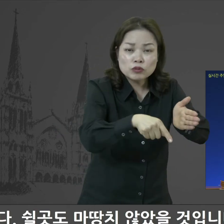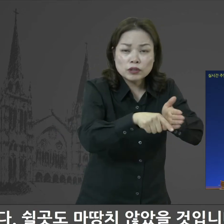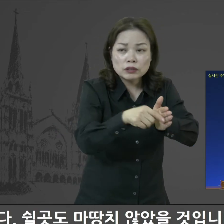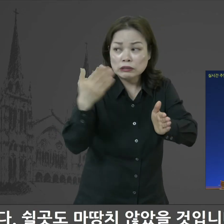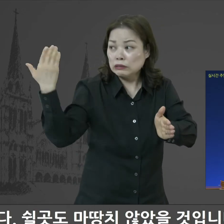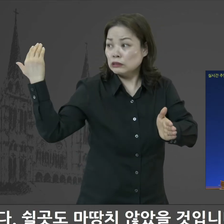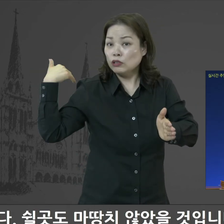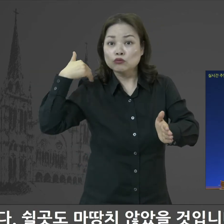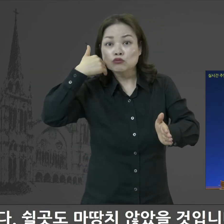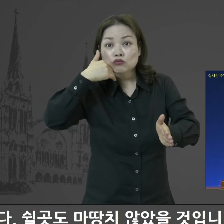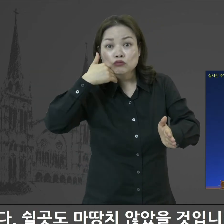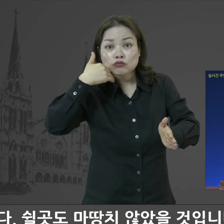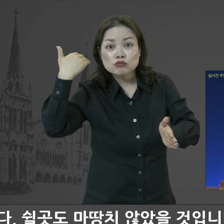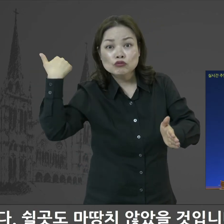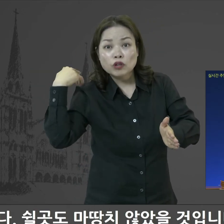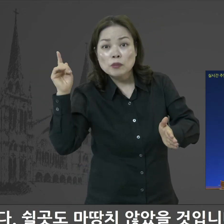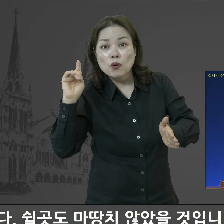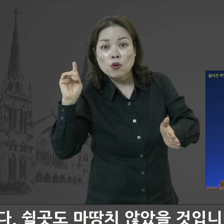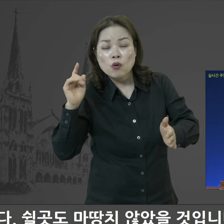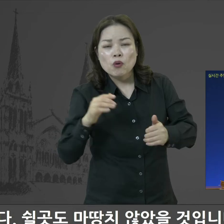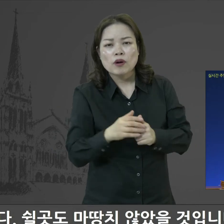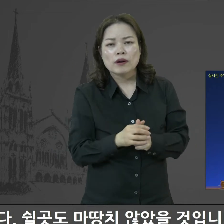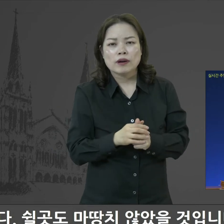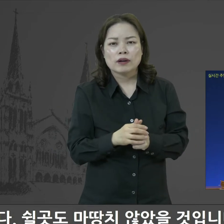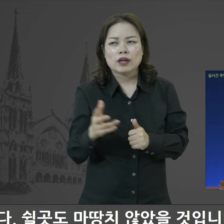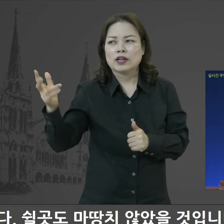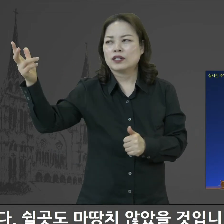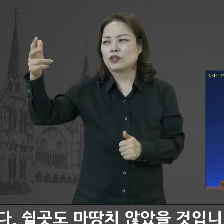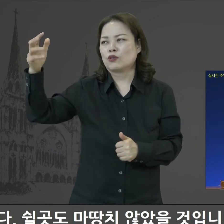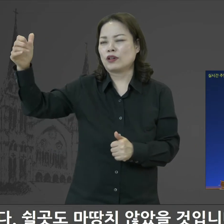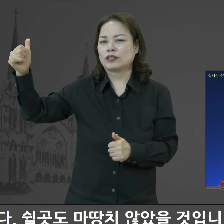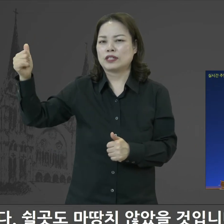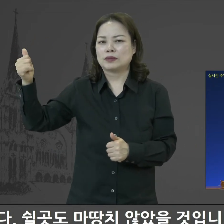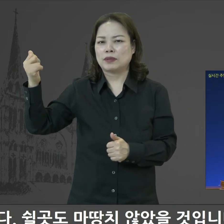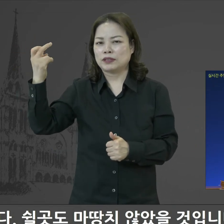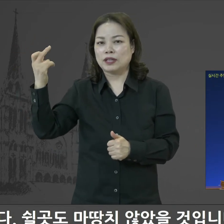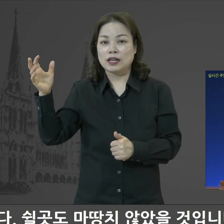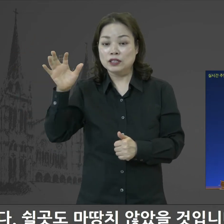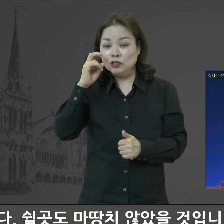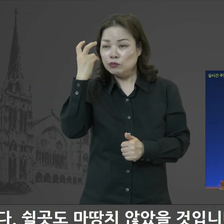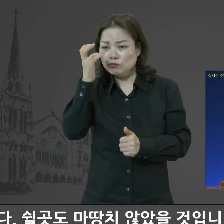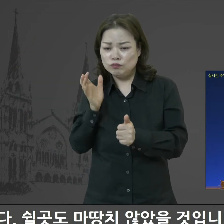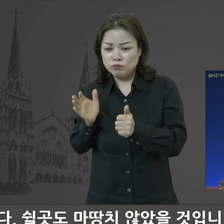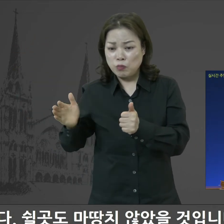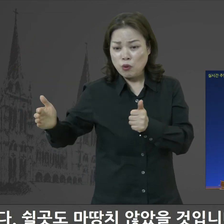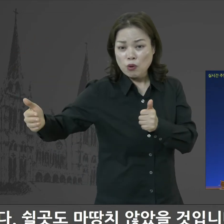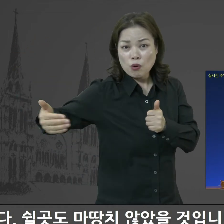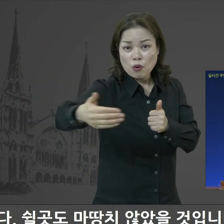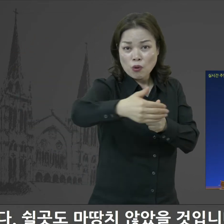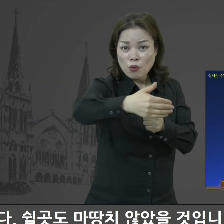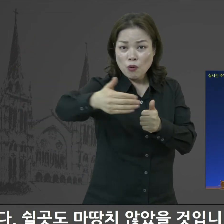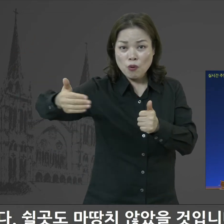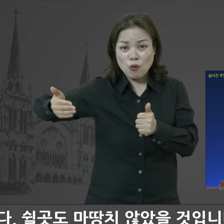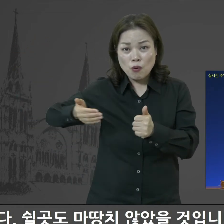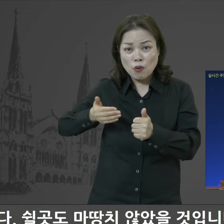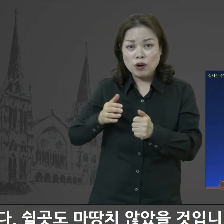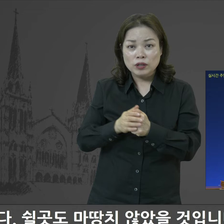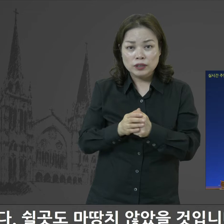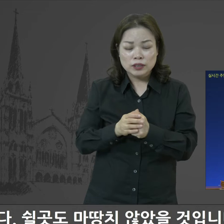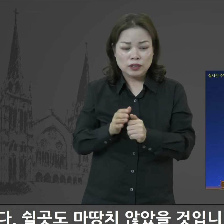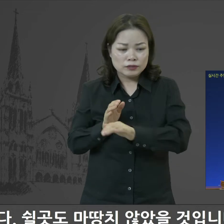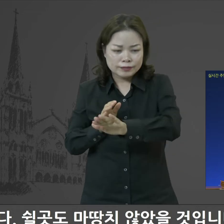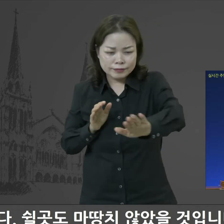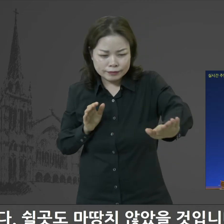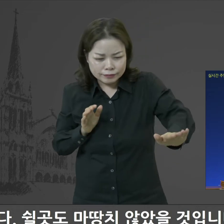뒤에는 누가 있을까요? 뒤에는 뭐가 있습니까? 여호와의 산이 있습니다. 뒤에는 하나님의 여호와의 산이 뒤에서